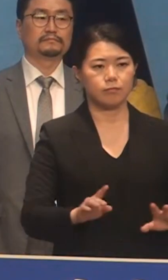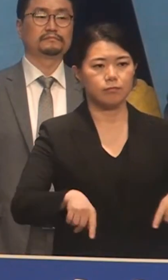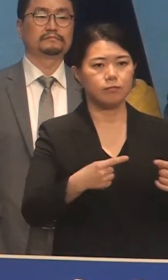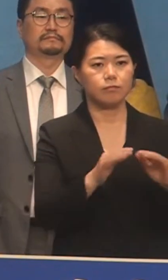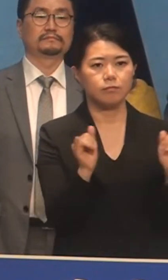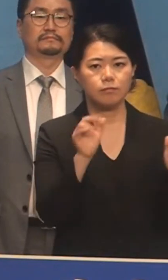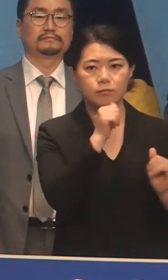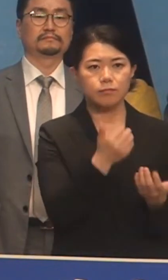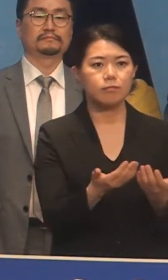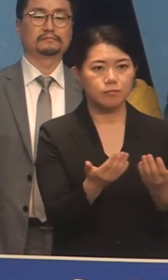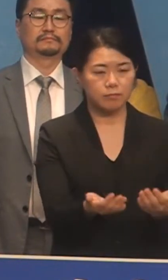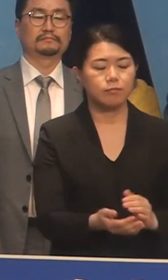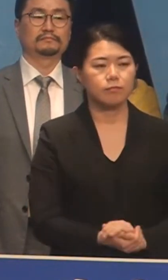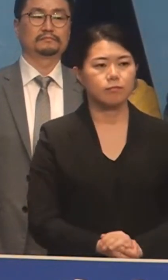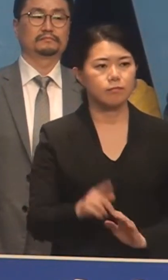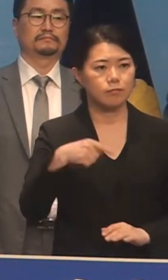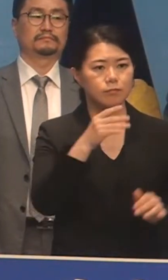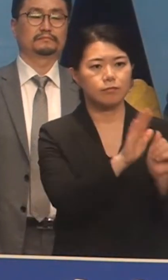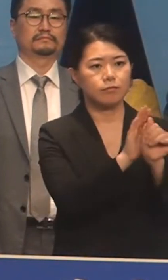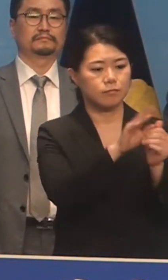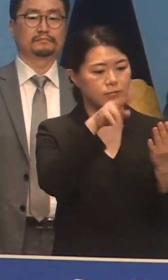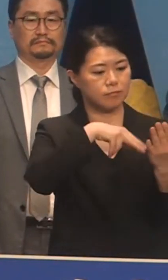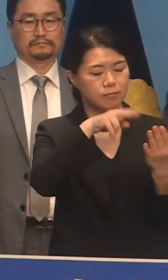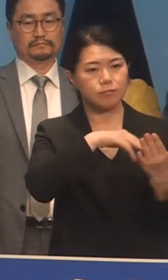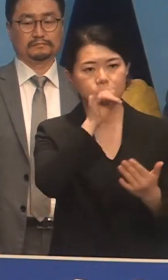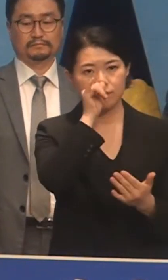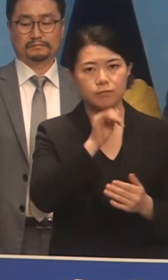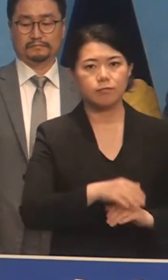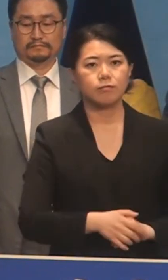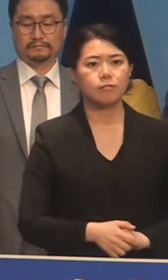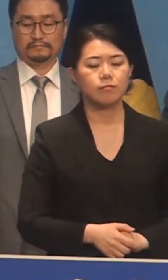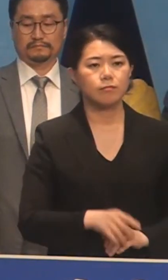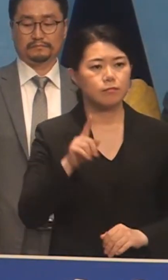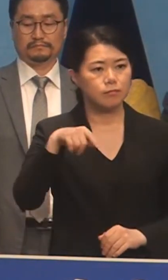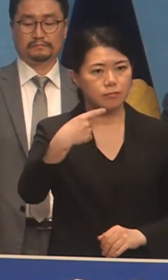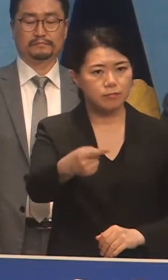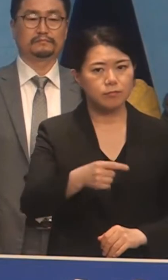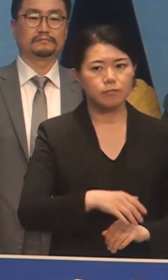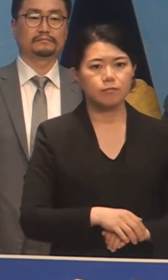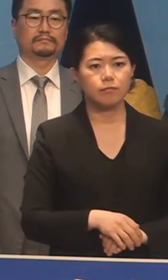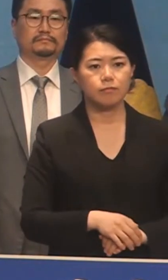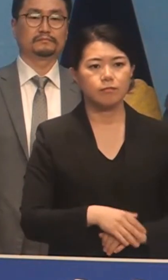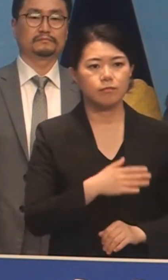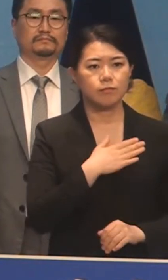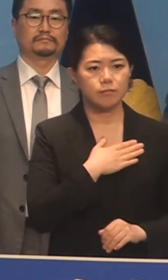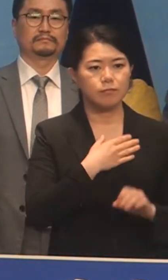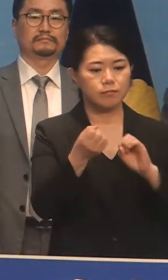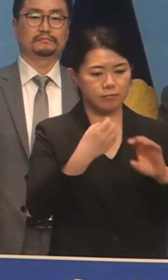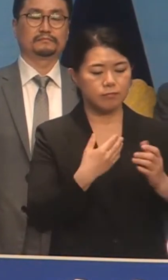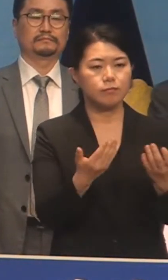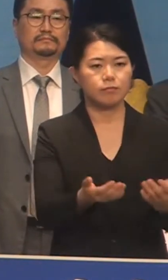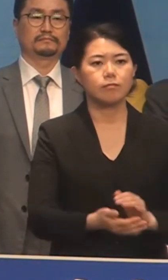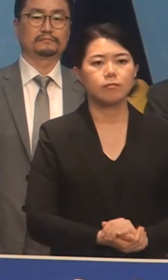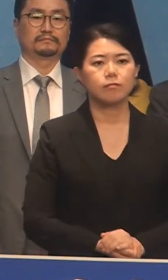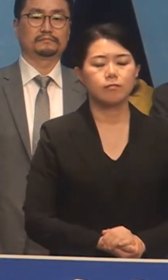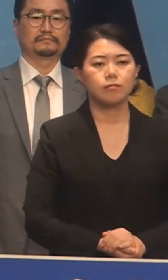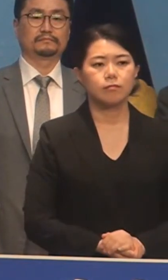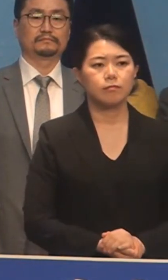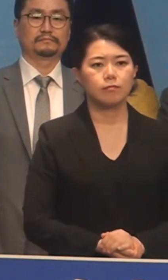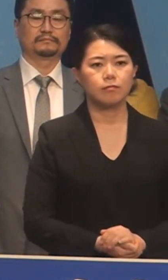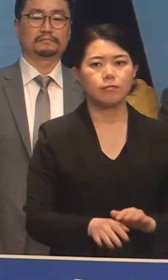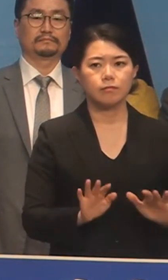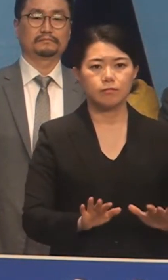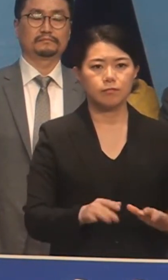오신 참석자분들 제가 소개드리고 지지선언문 낭독을 하고 그리고 지지선언문을 제가 화답하는 방식으로 하겠습니다.